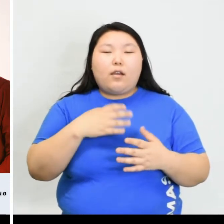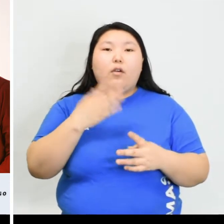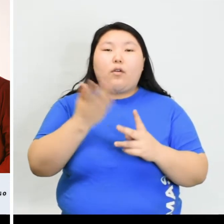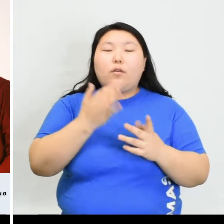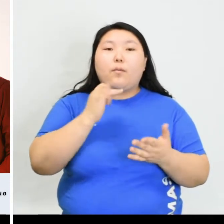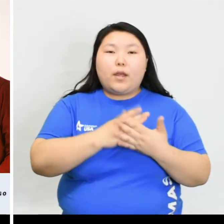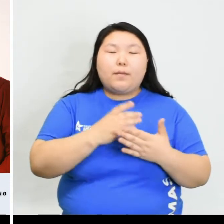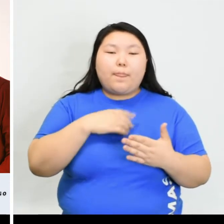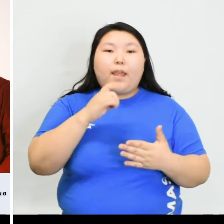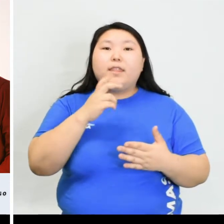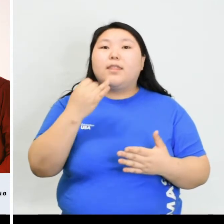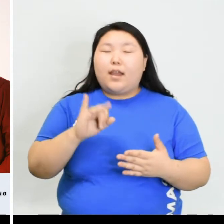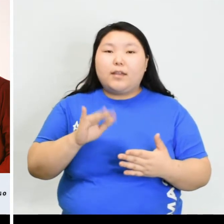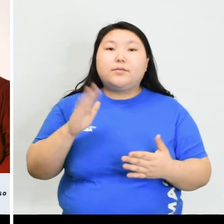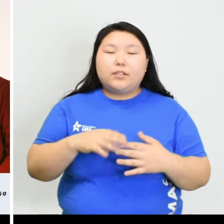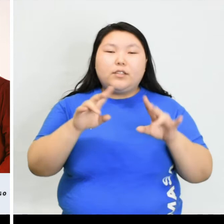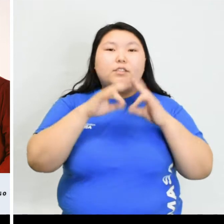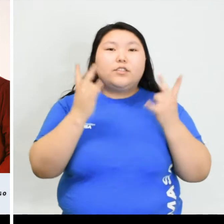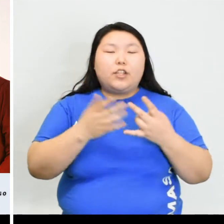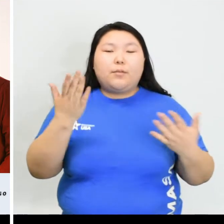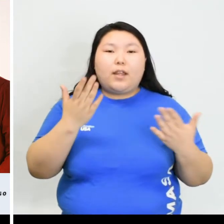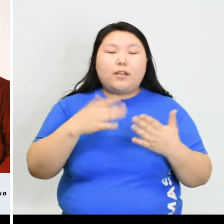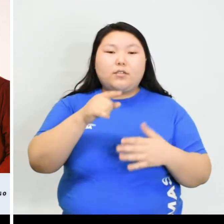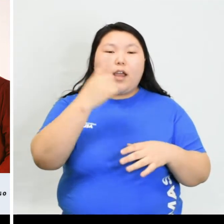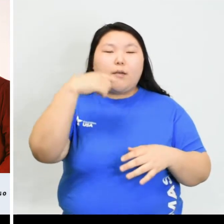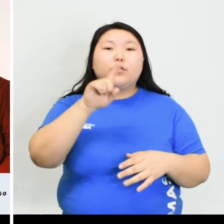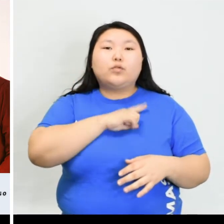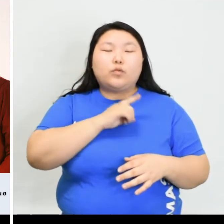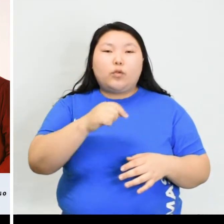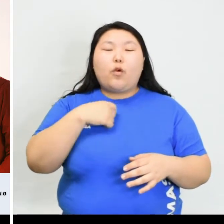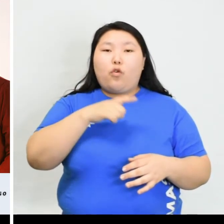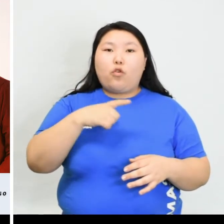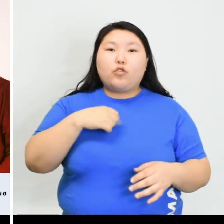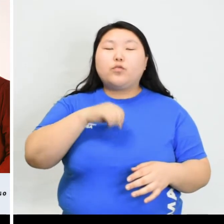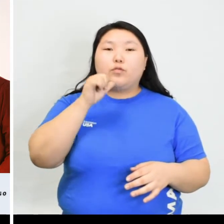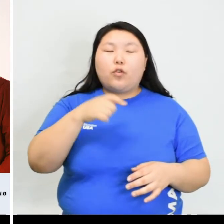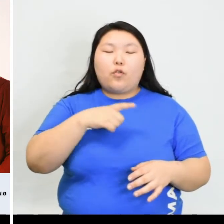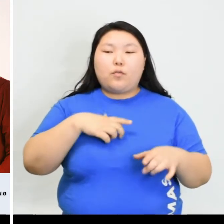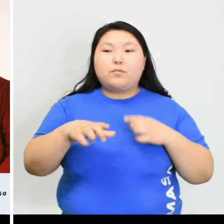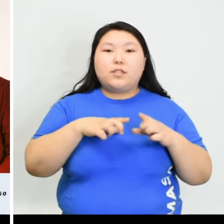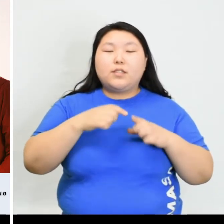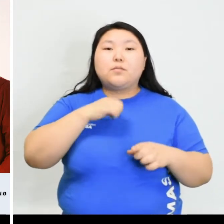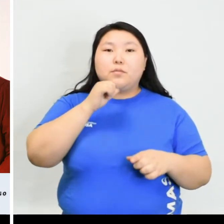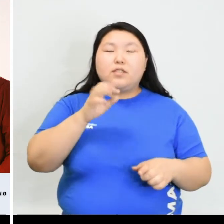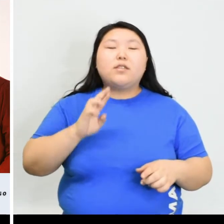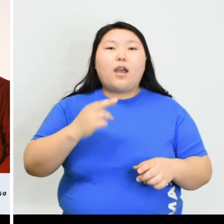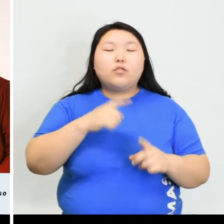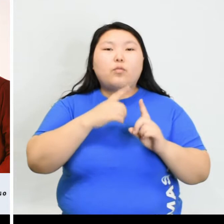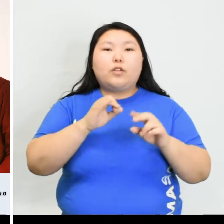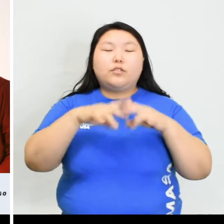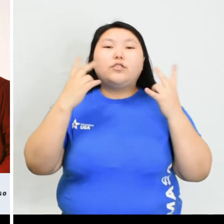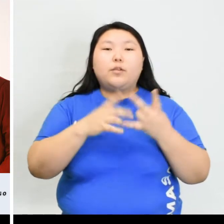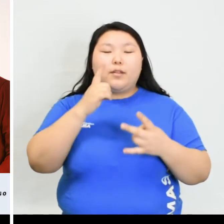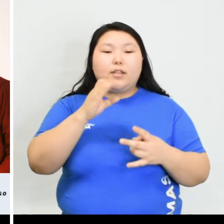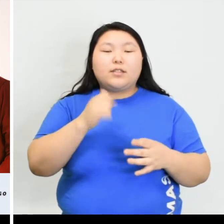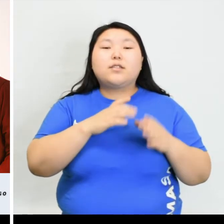хаантай өөрчлөлтэй юутай хатантай тийм нэг нийгэм талаар чи хамгийн түрүүнд бод өөрийгөө биш өөрийнх нь бизнесийг биш яг гэвэл